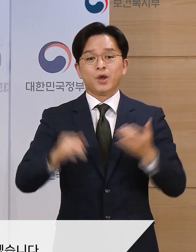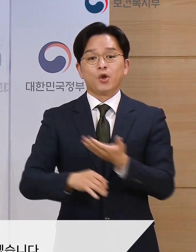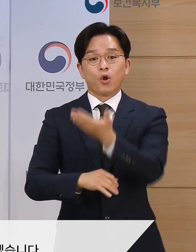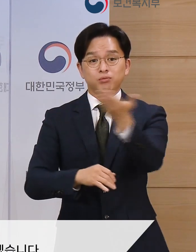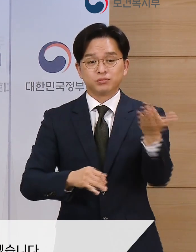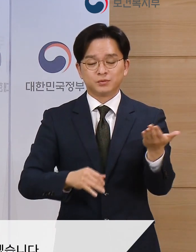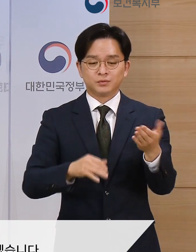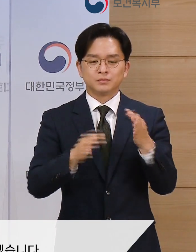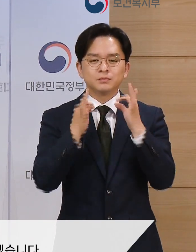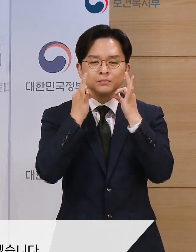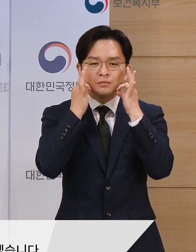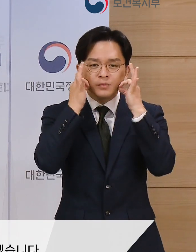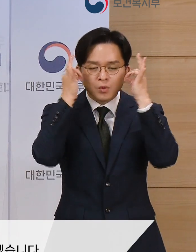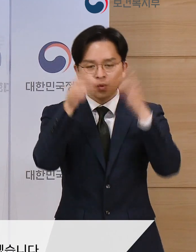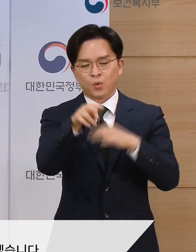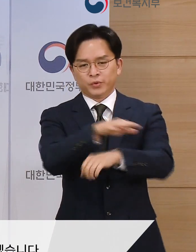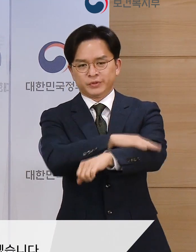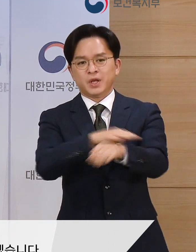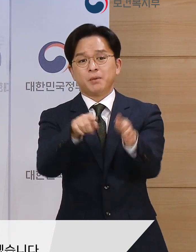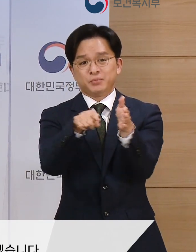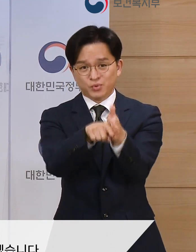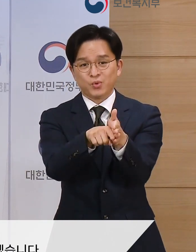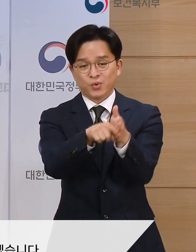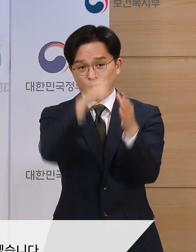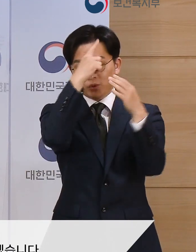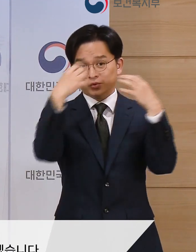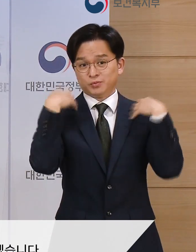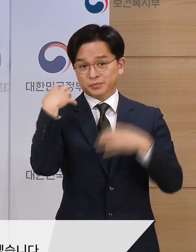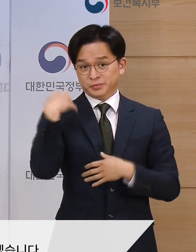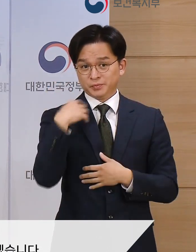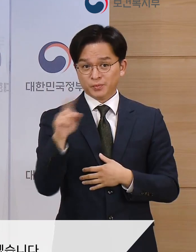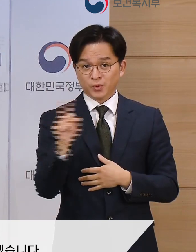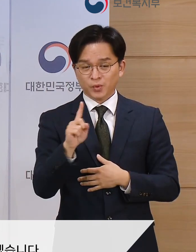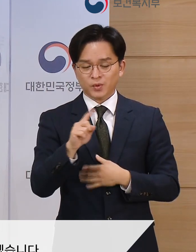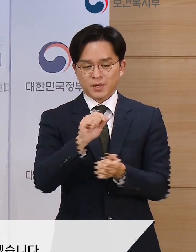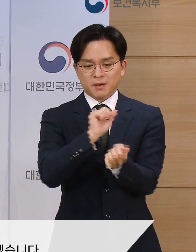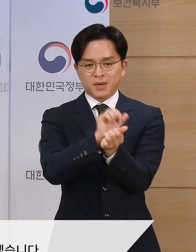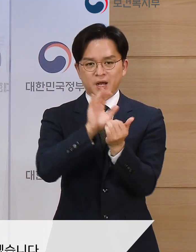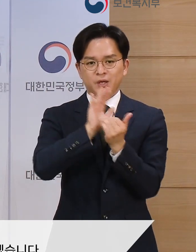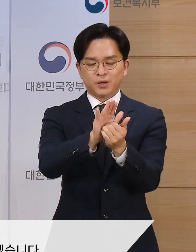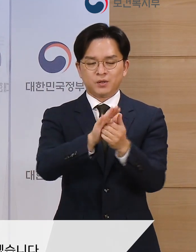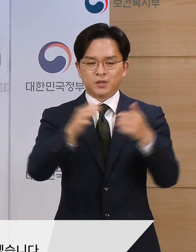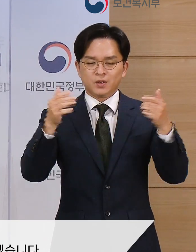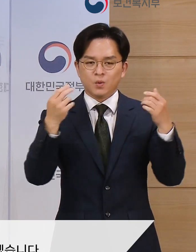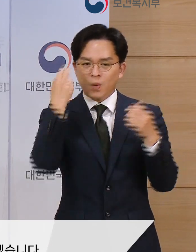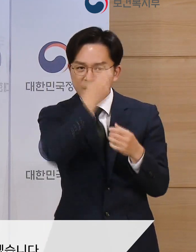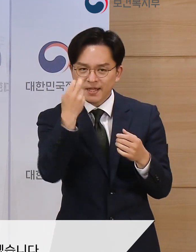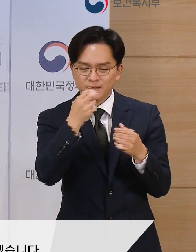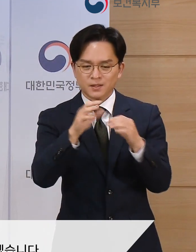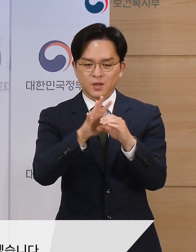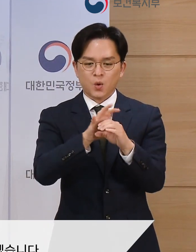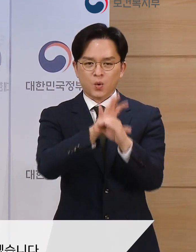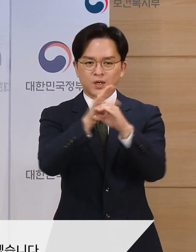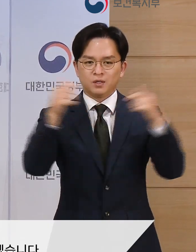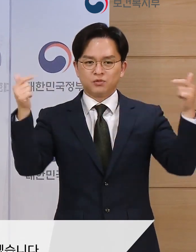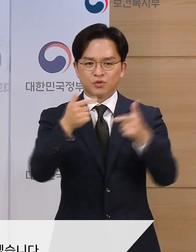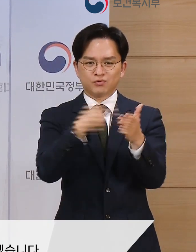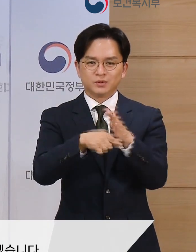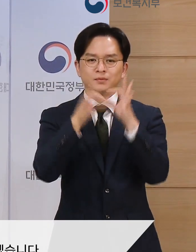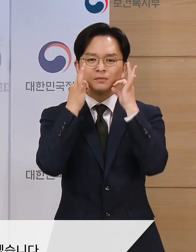믿고 있으며 최선을 다해 국민의 일상을 회복하기 위해 방역관리에 만전을 다하겠습니다.